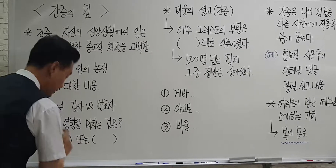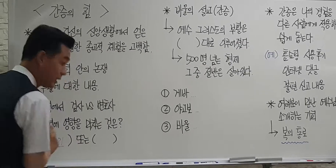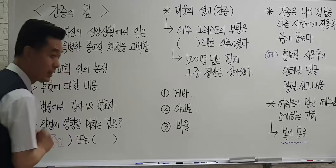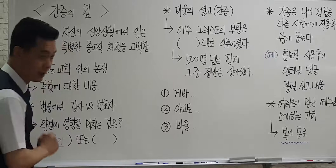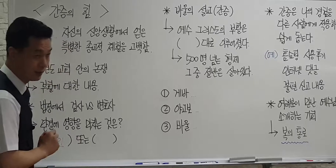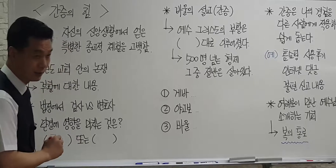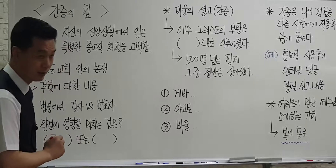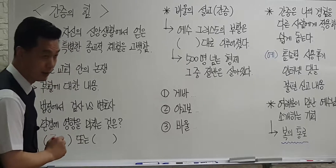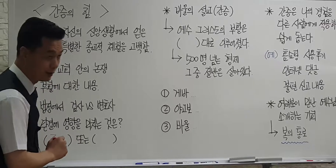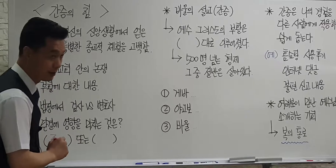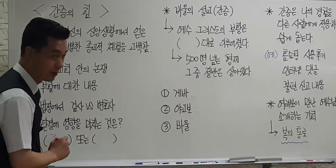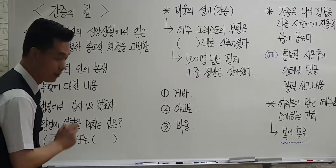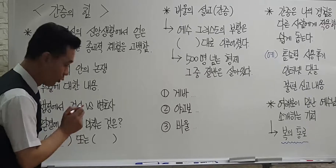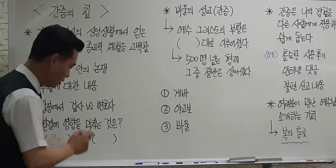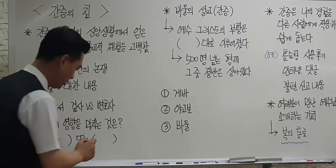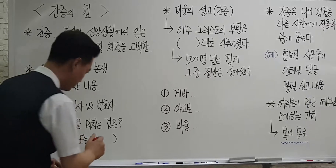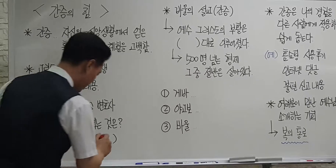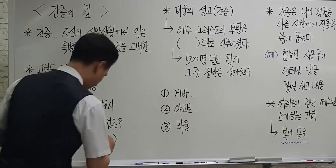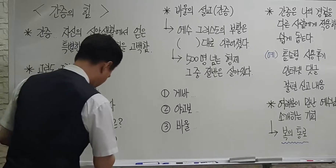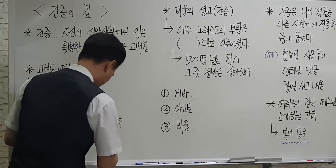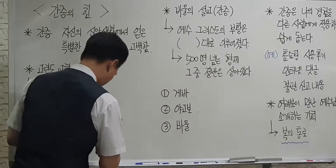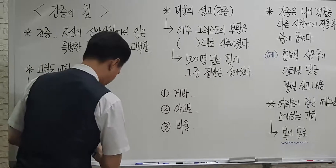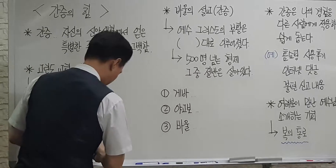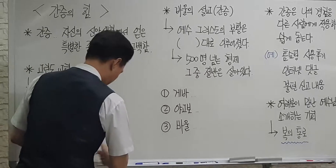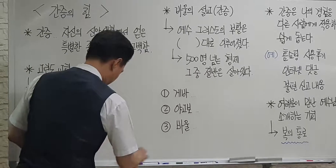증인 또는